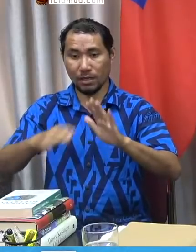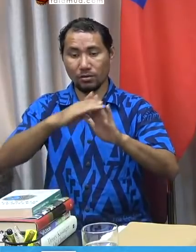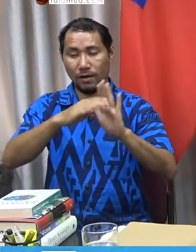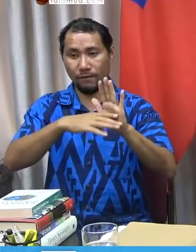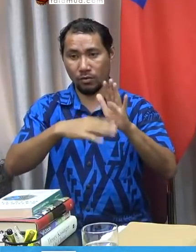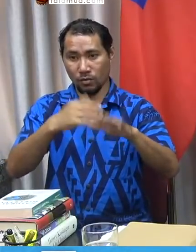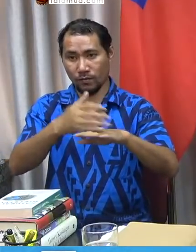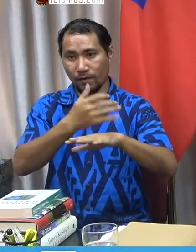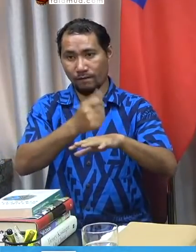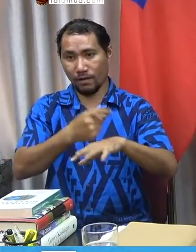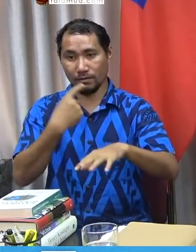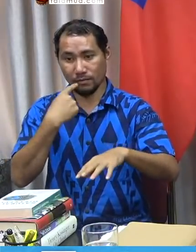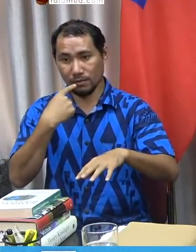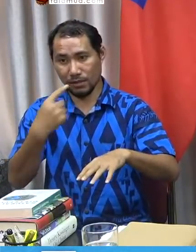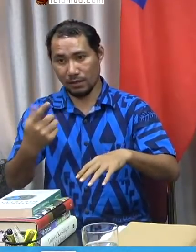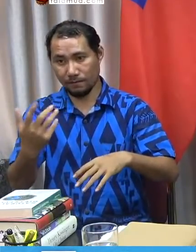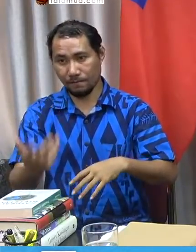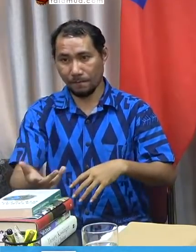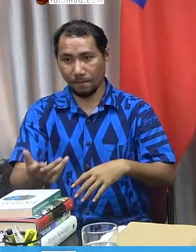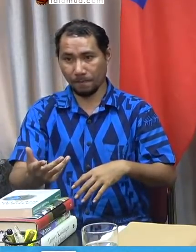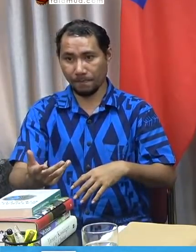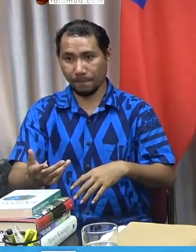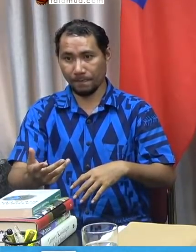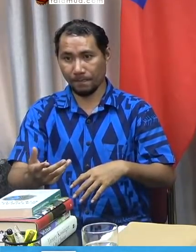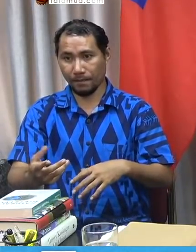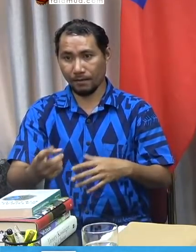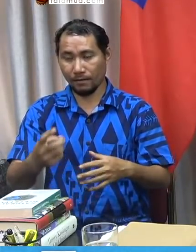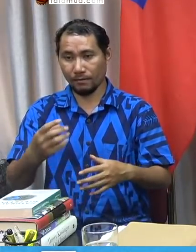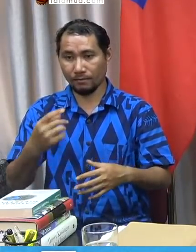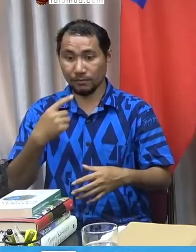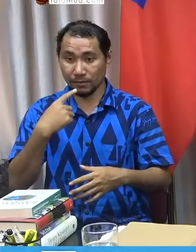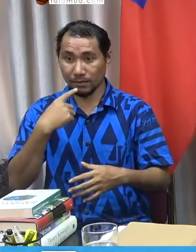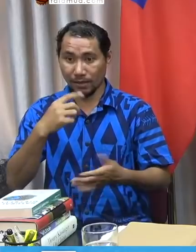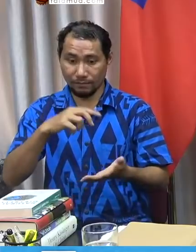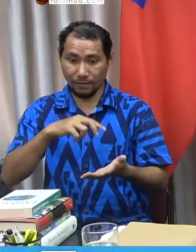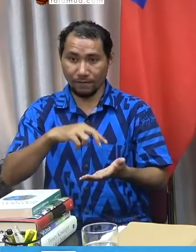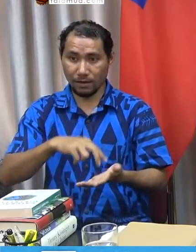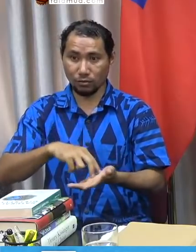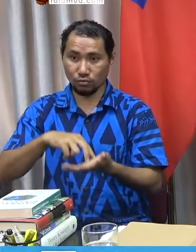mai o le afatu mai ia se fa'amasinoga fanua ma suafa